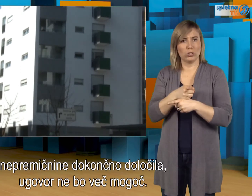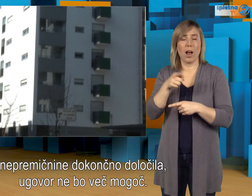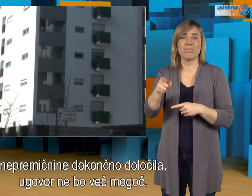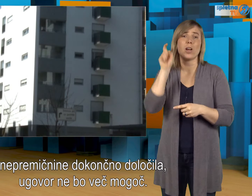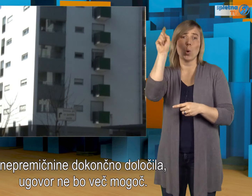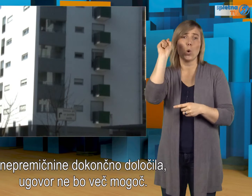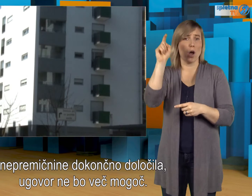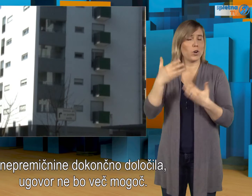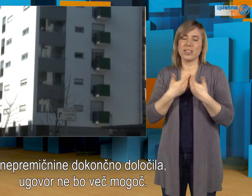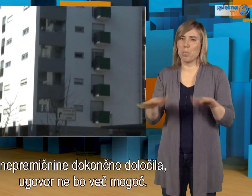mogoč.